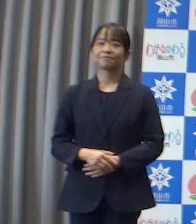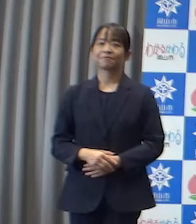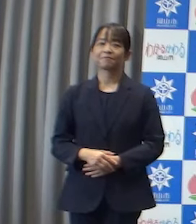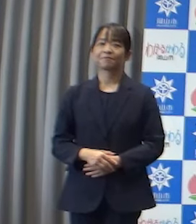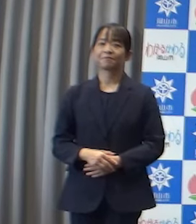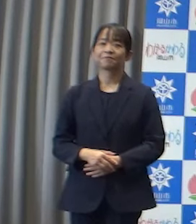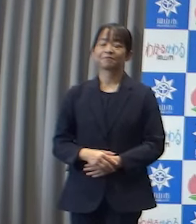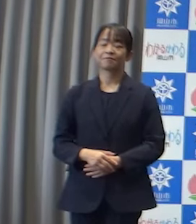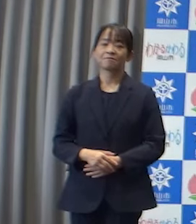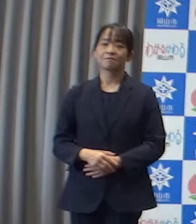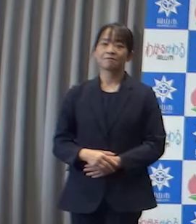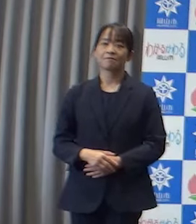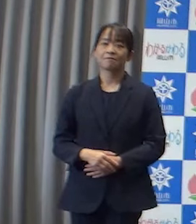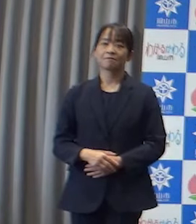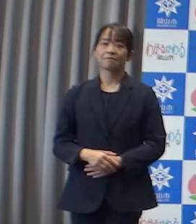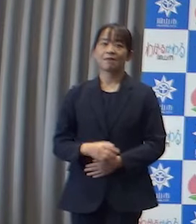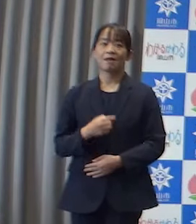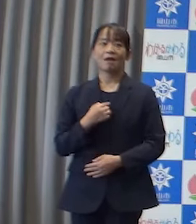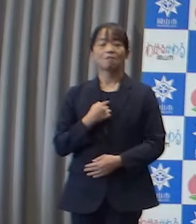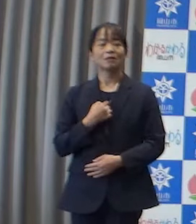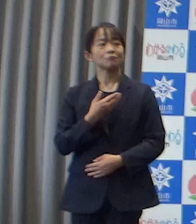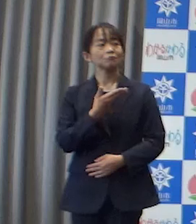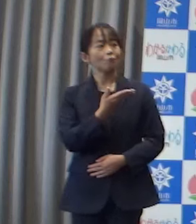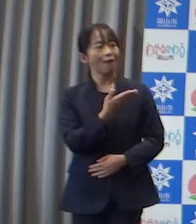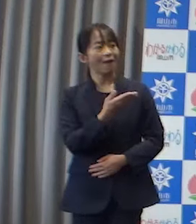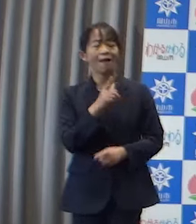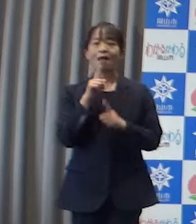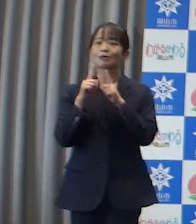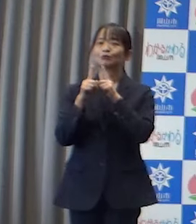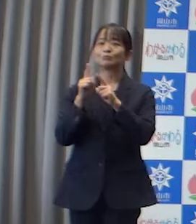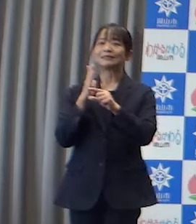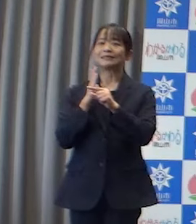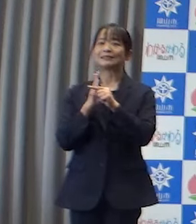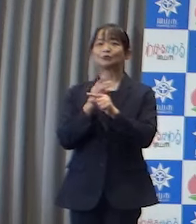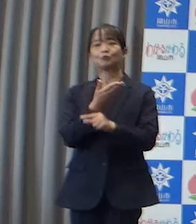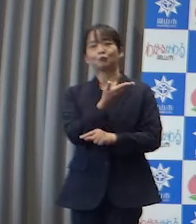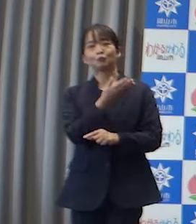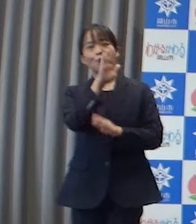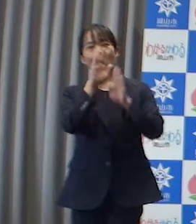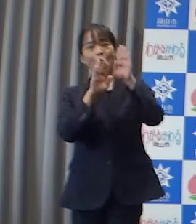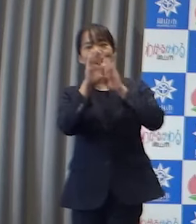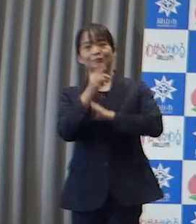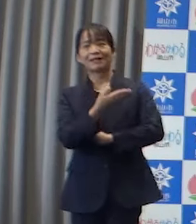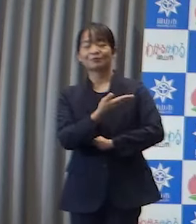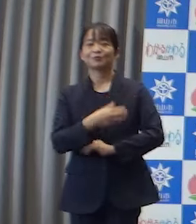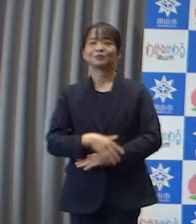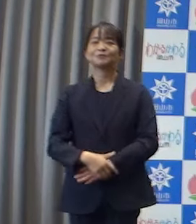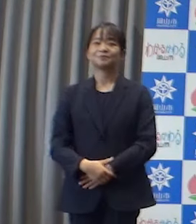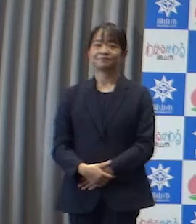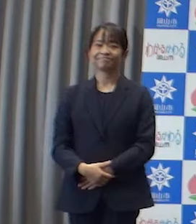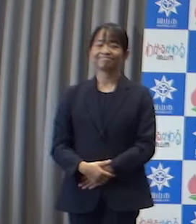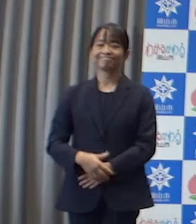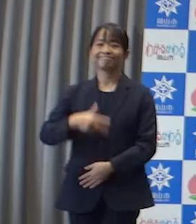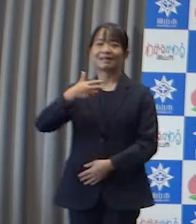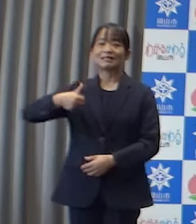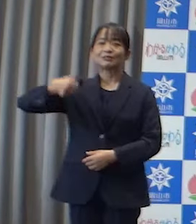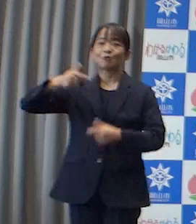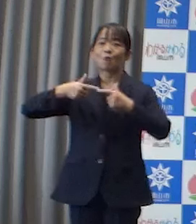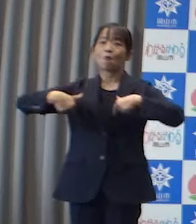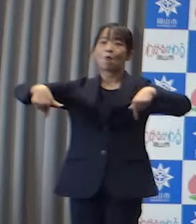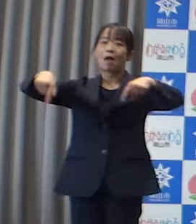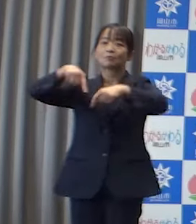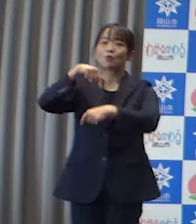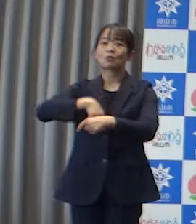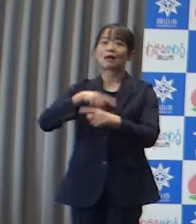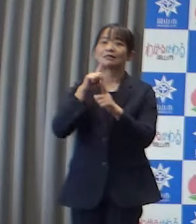私自身これがスピーチを行っている時の様子でありますけれども、市長フォーラムでスピーチを行